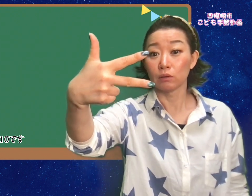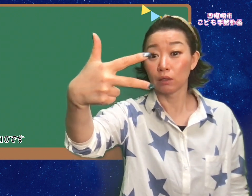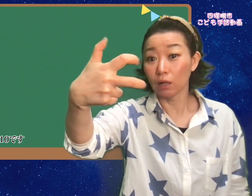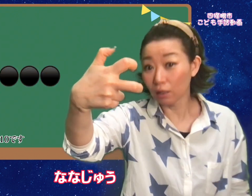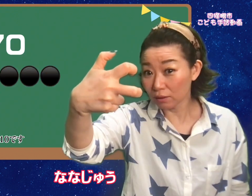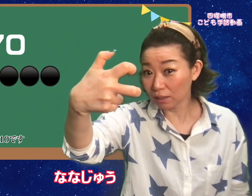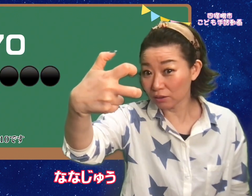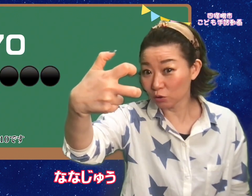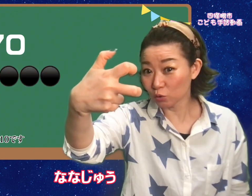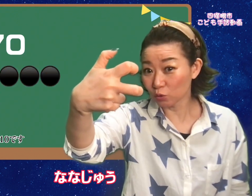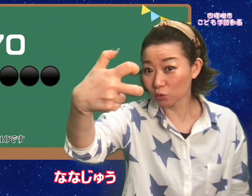70、